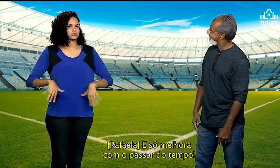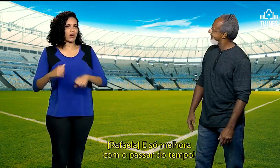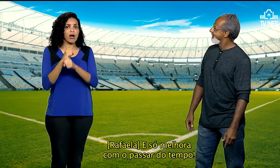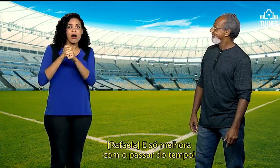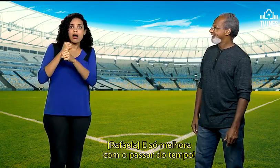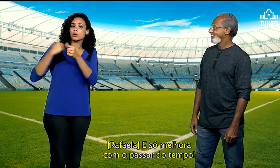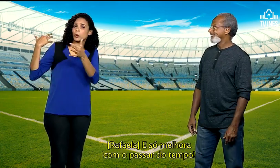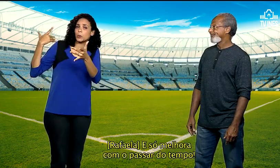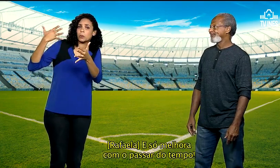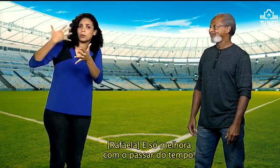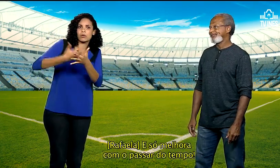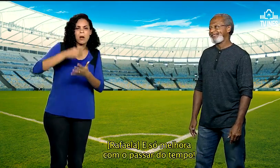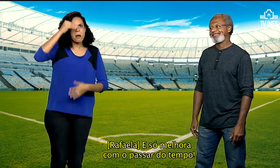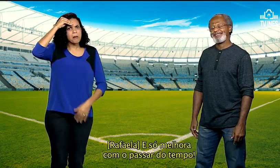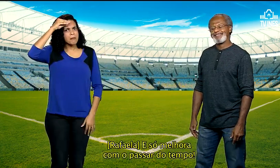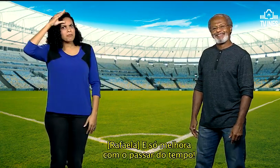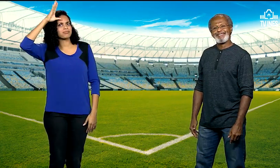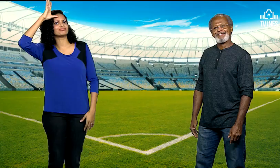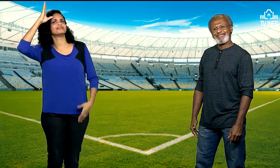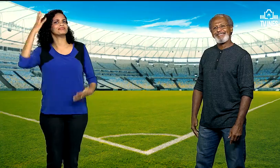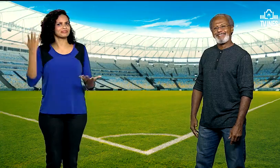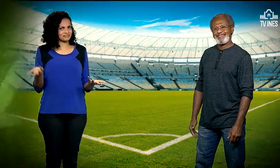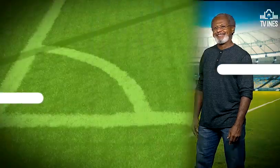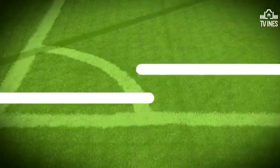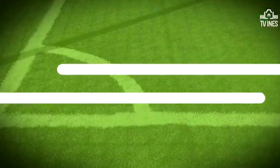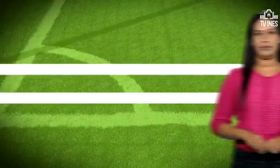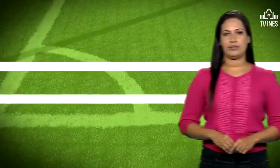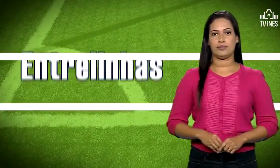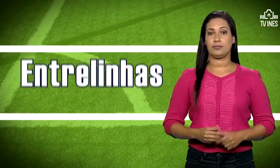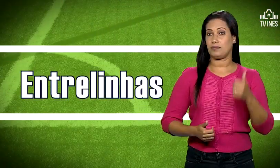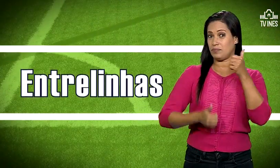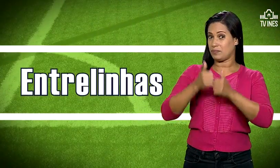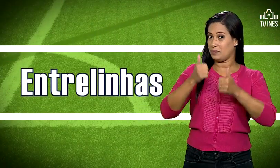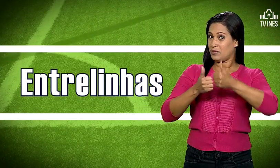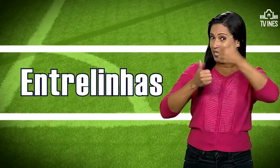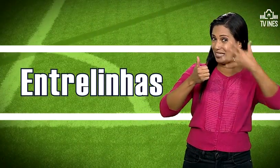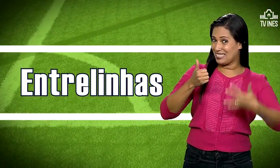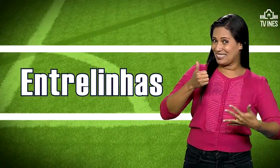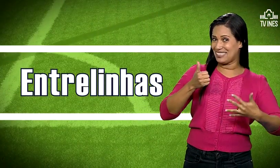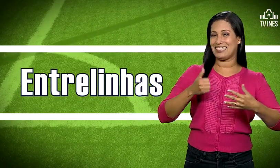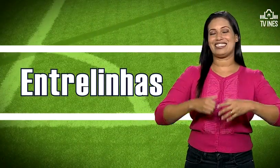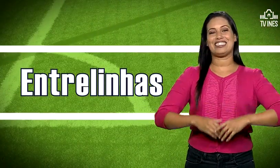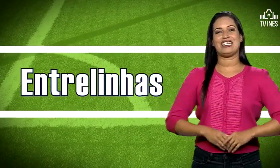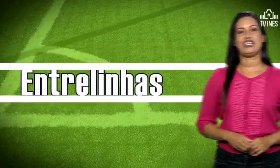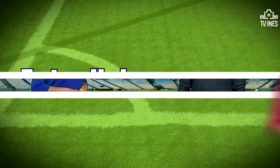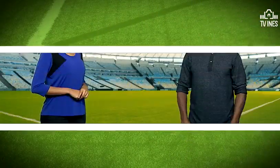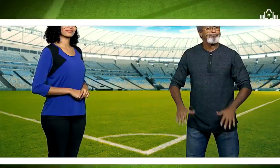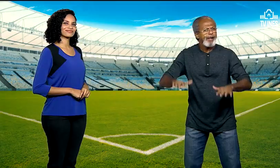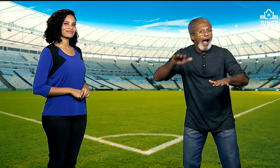E só melhora com o passar do tempo. Entre linhas